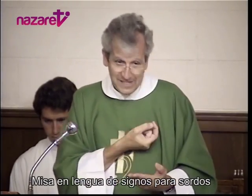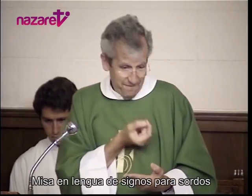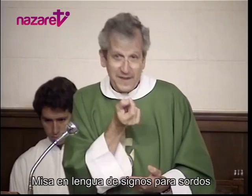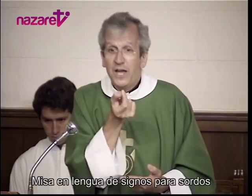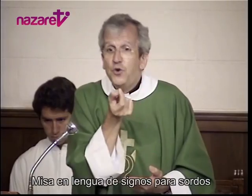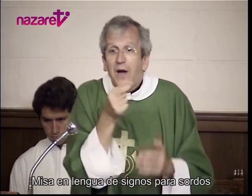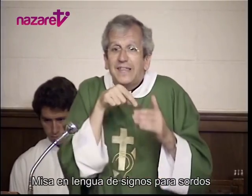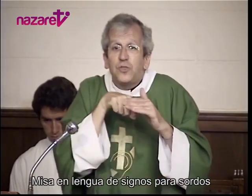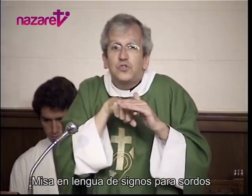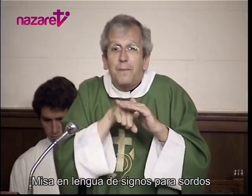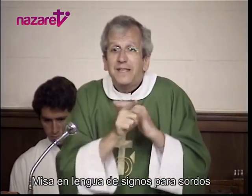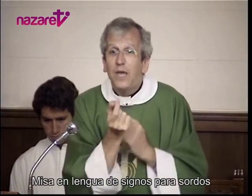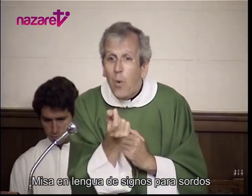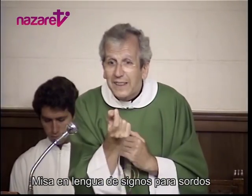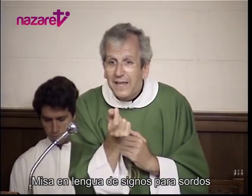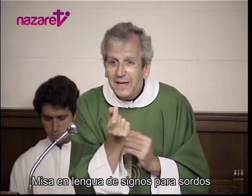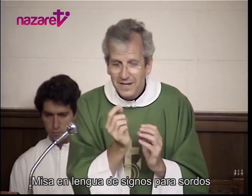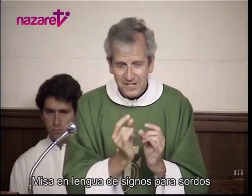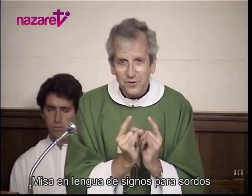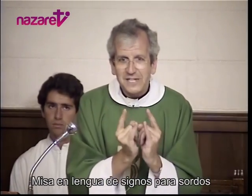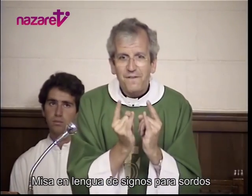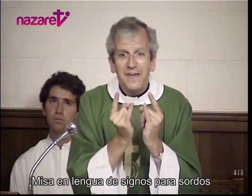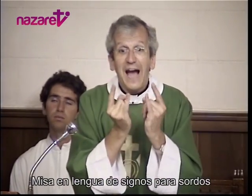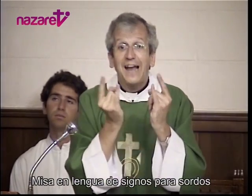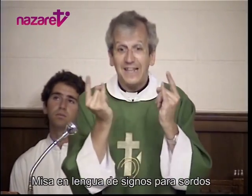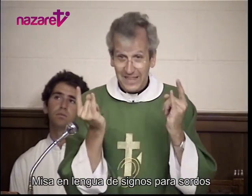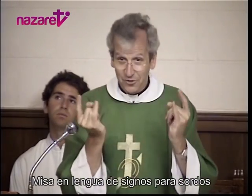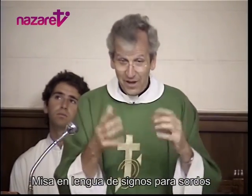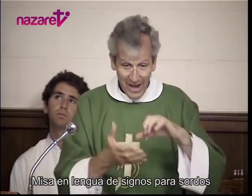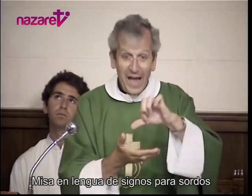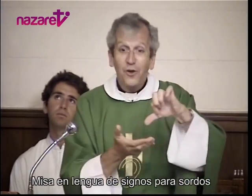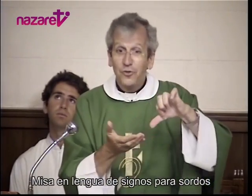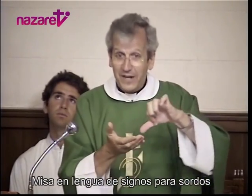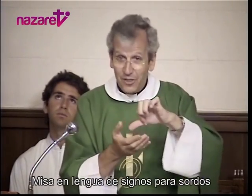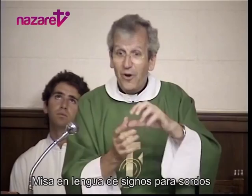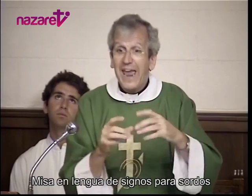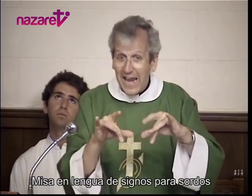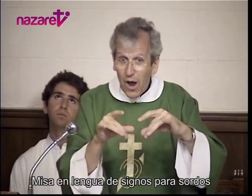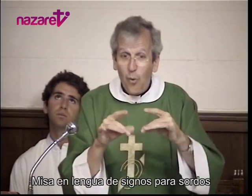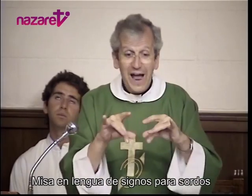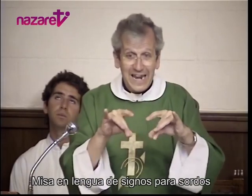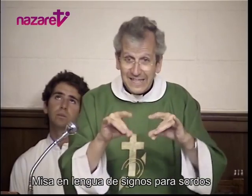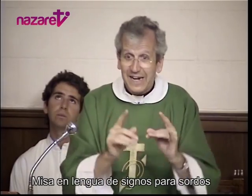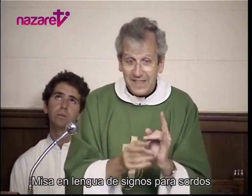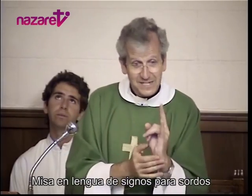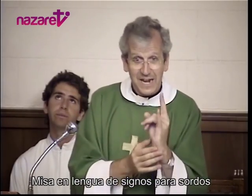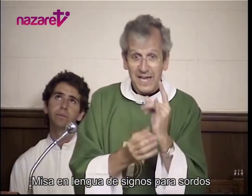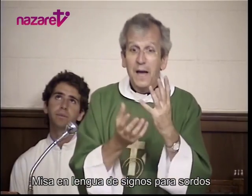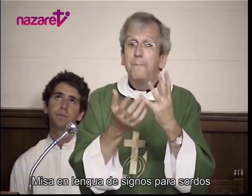fe no ha quedado solamente guardada, sino que esa fe ha crecido, ha encontrado el agua, la tierra necesaria para